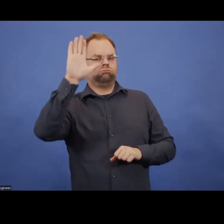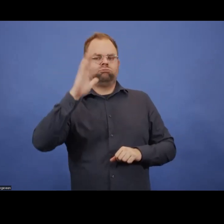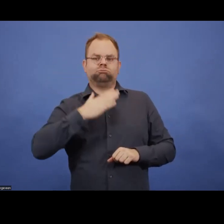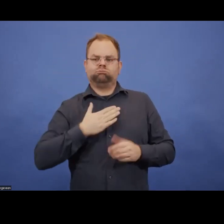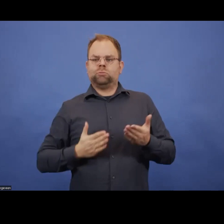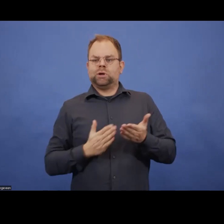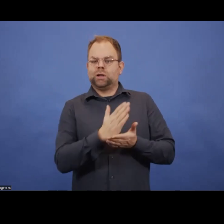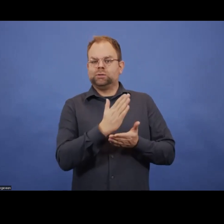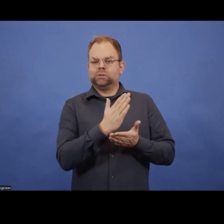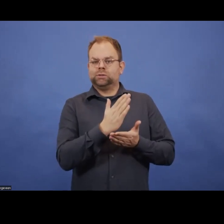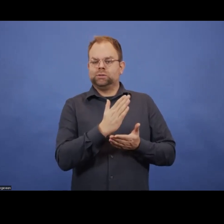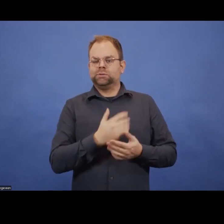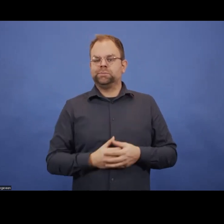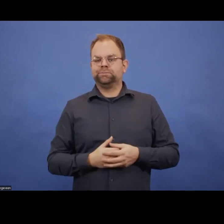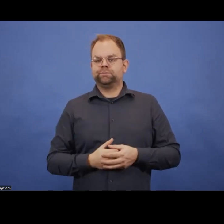Para ultrapasar